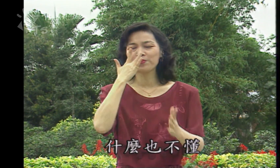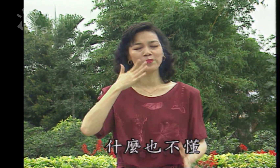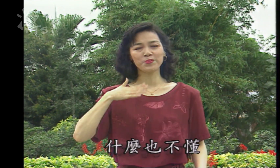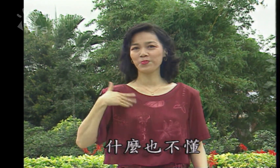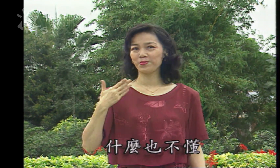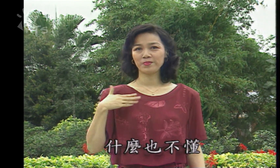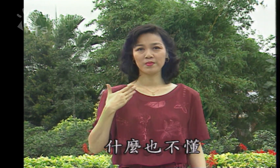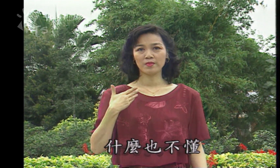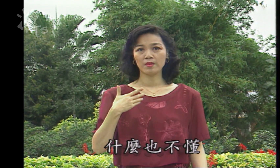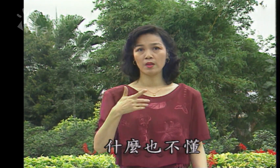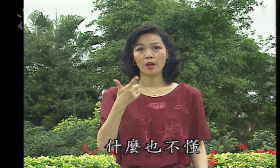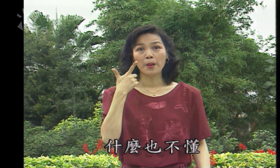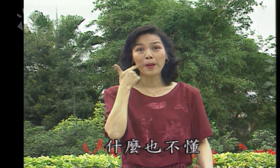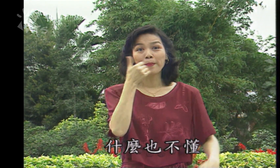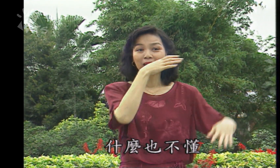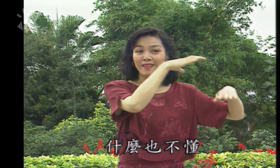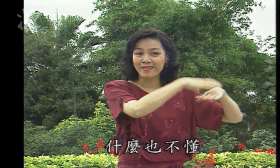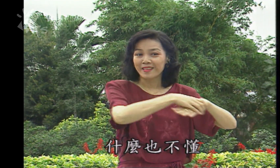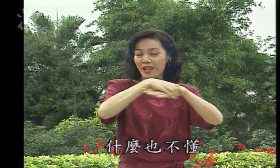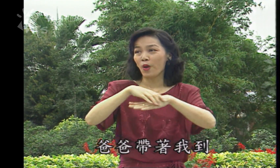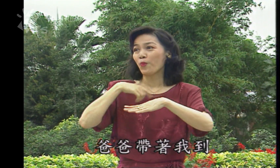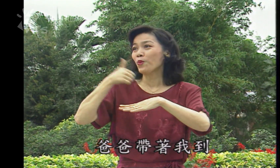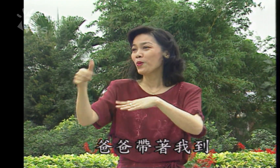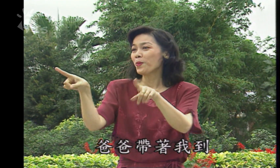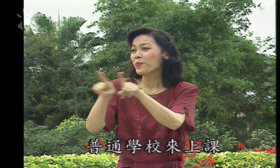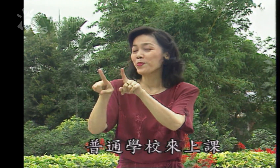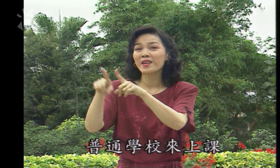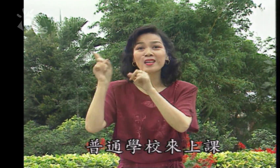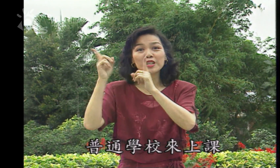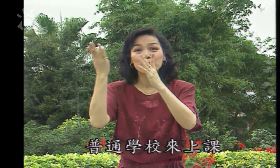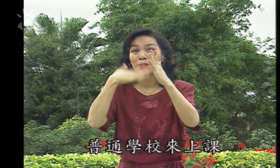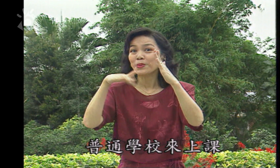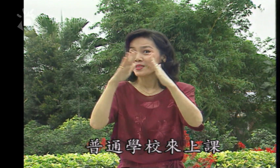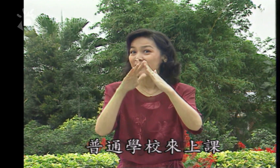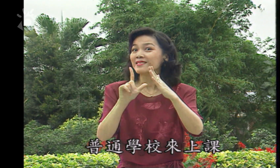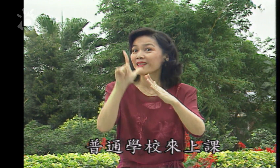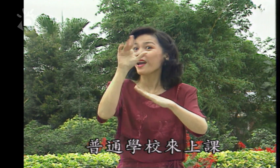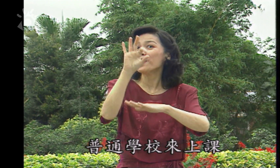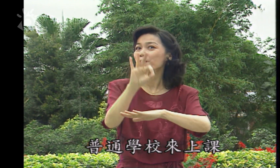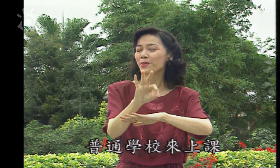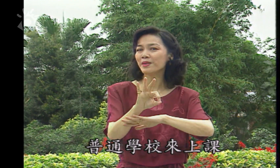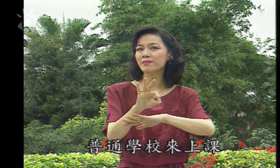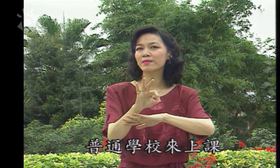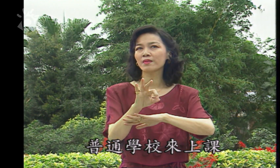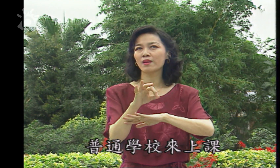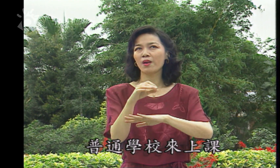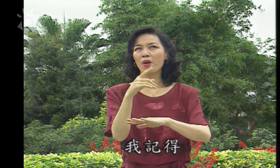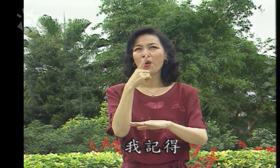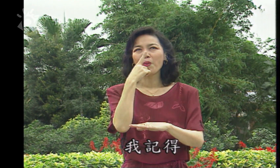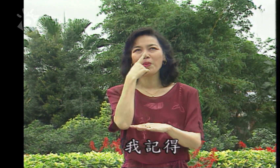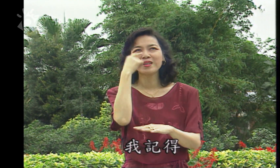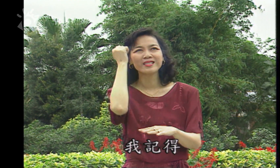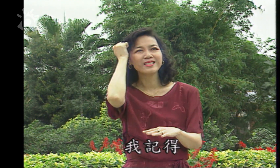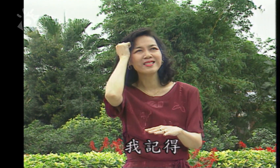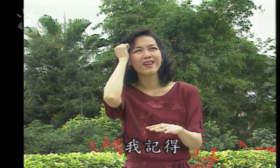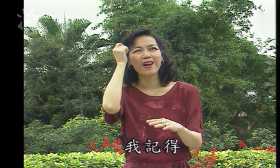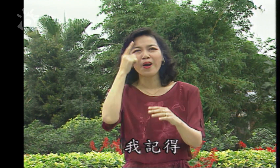懂。爸爸带着我到普通学校来上课。我记得当